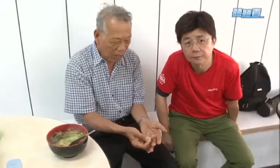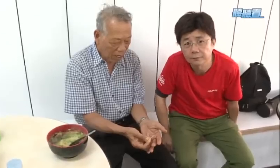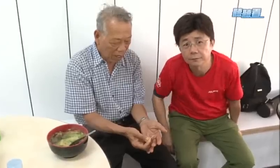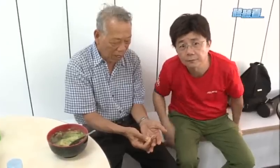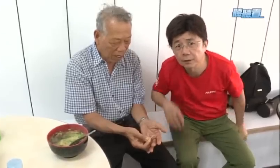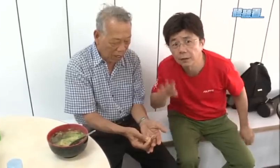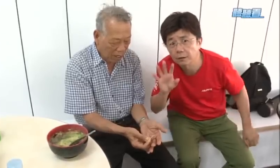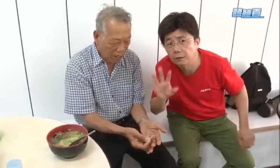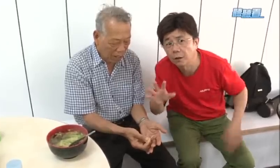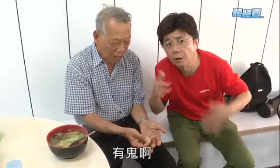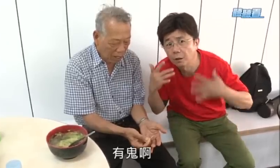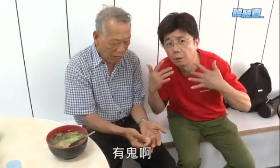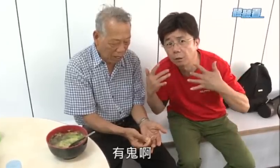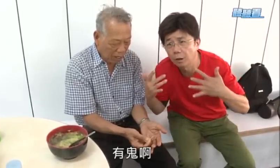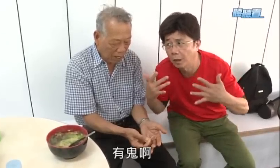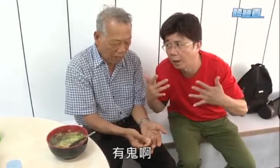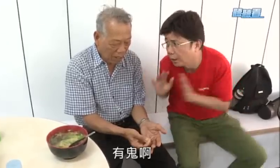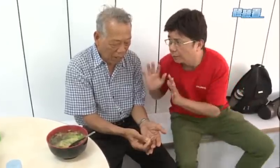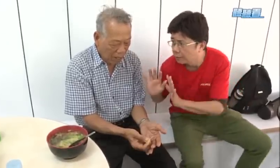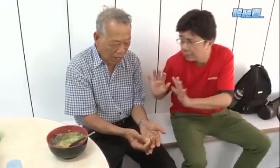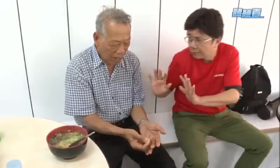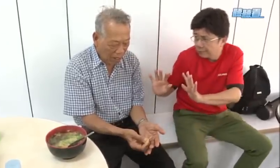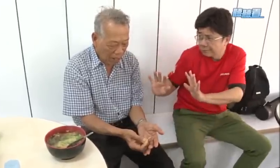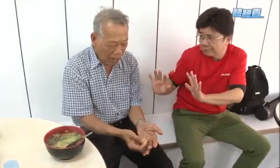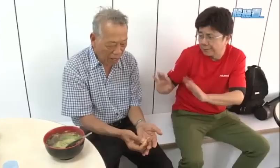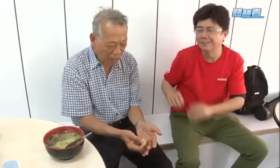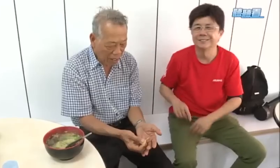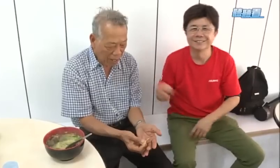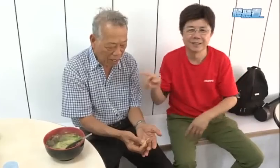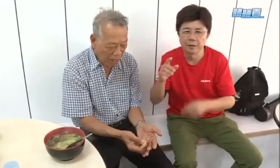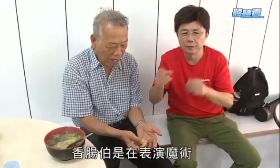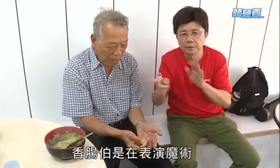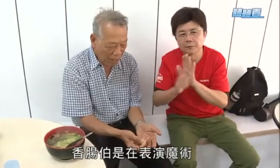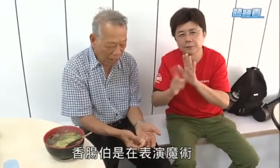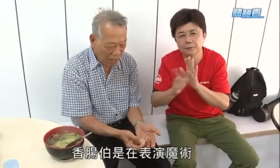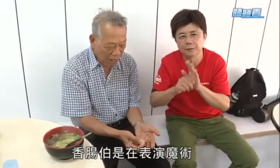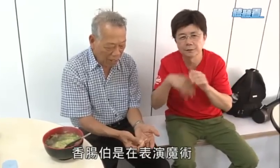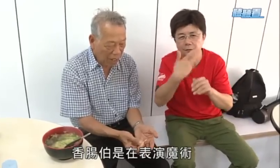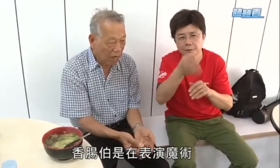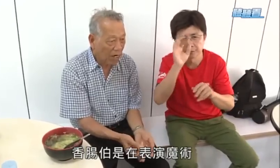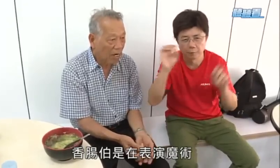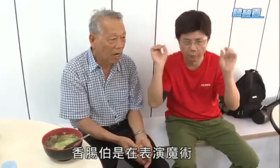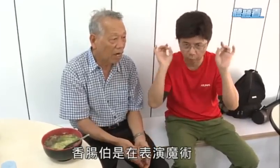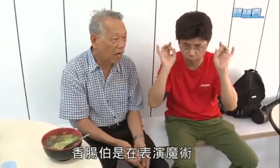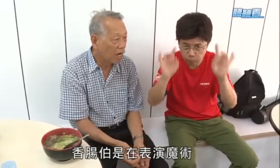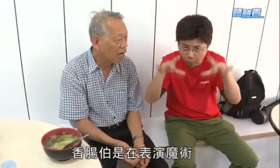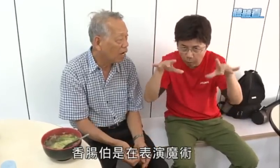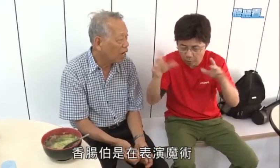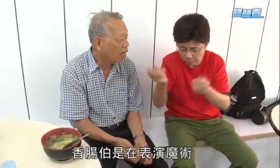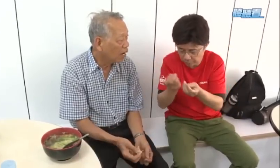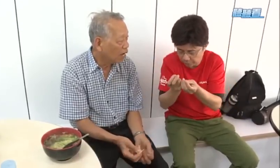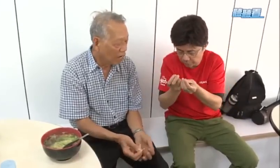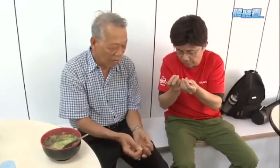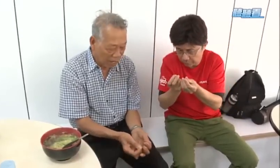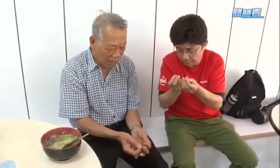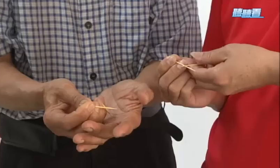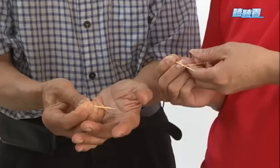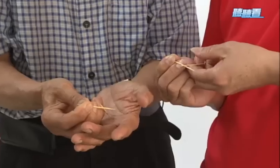哎呦，有鬼啊！哎呦，香肠伯啊，是在表演魔术。那，